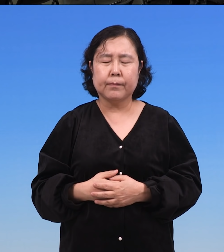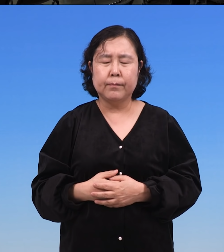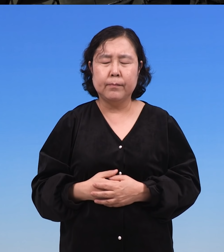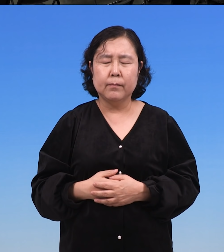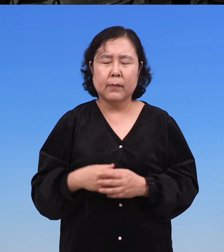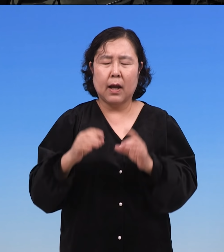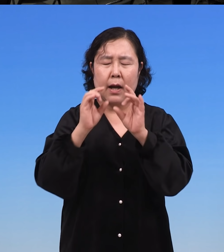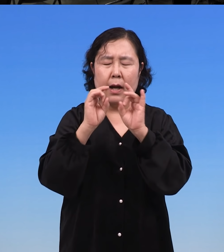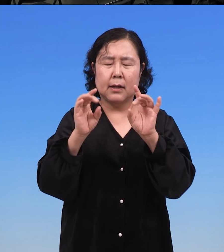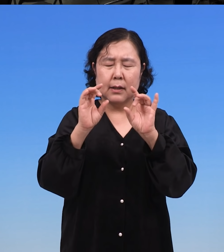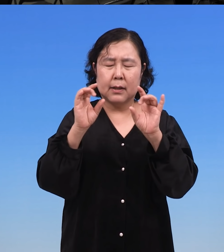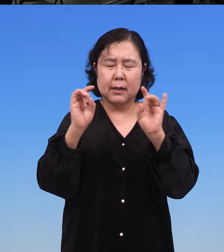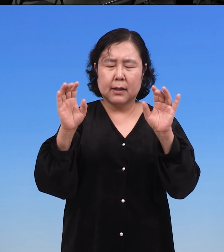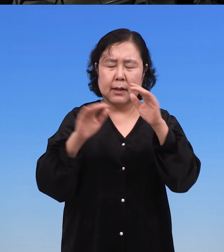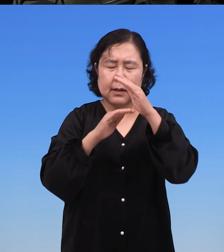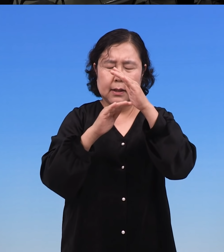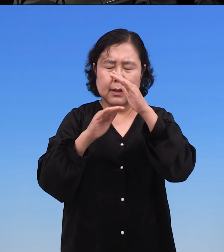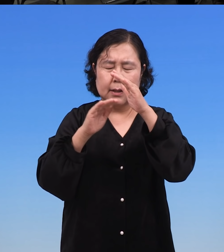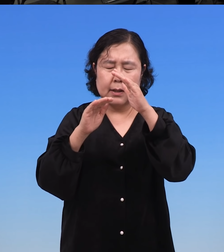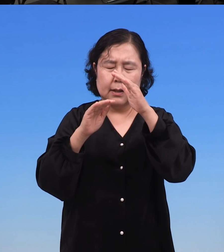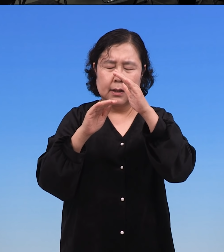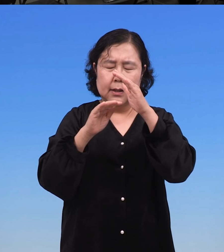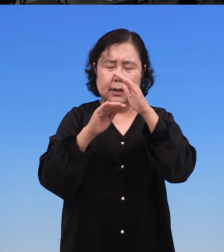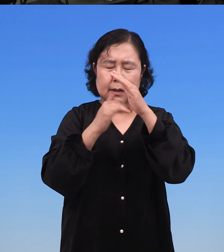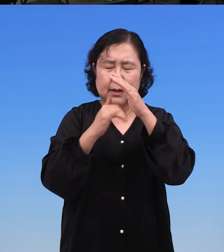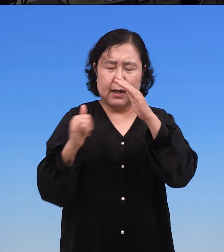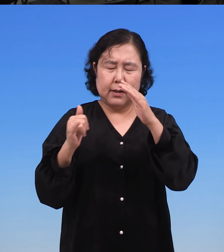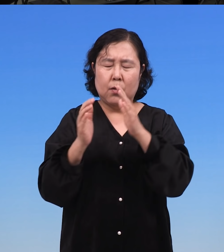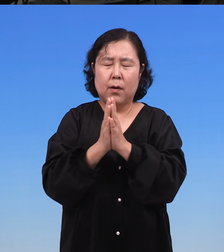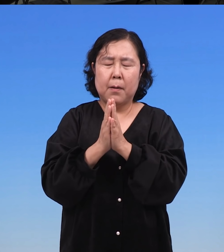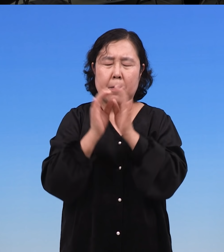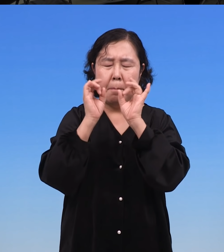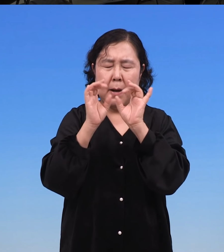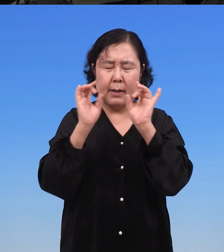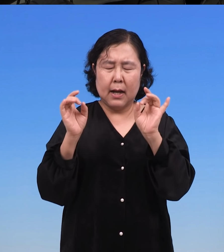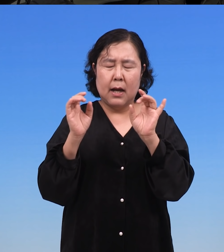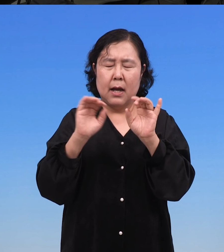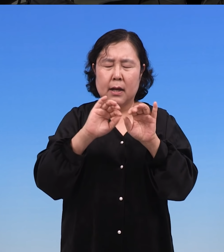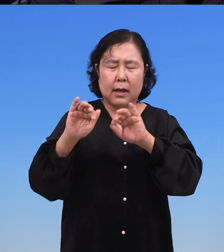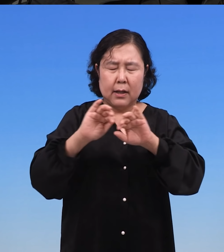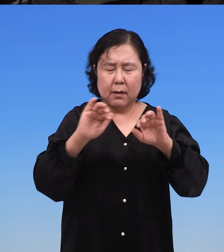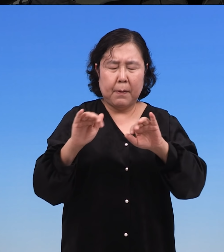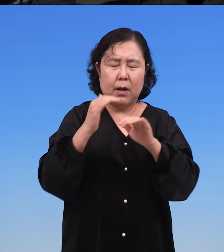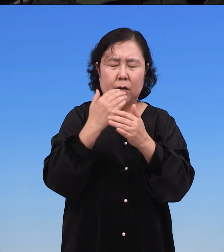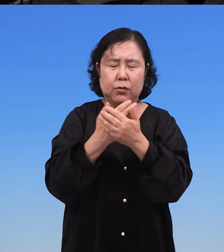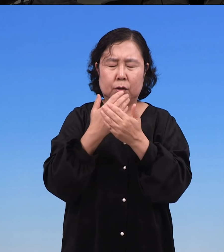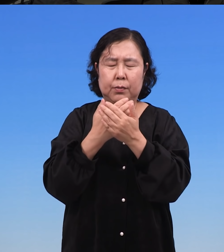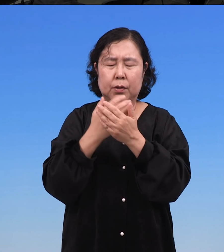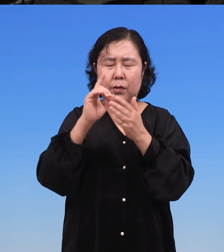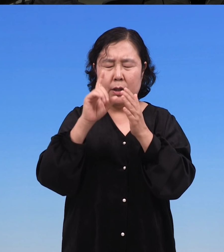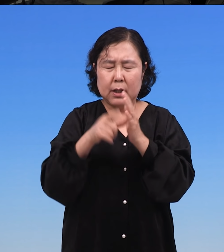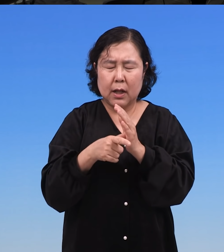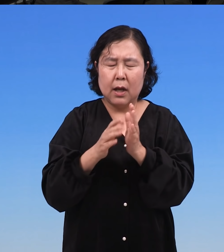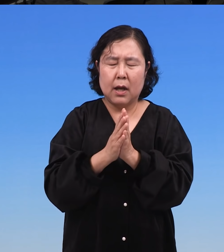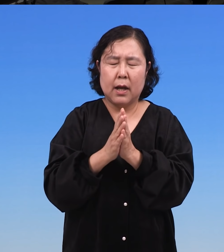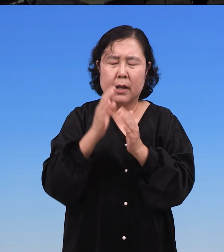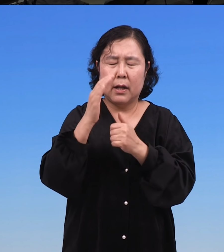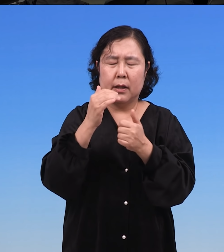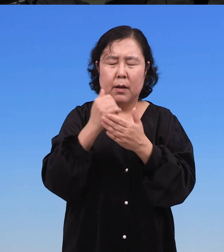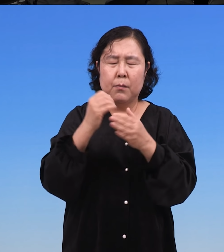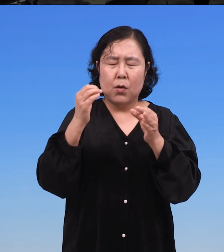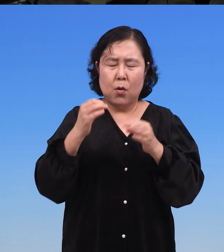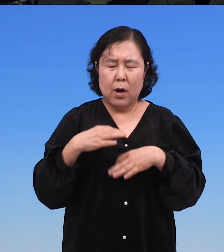시간 가정마다 드리는 모든 예배 가운데 개입하여 주시고 하나님 아버지 신뢰의 시작된 하나님